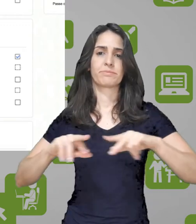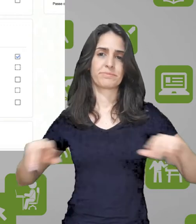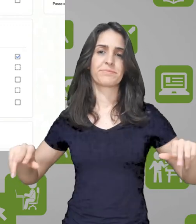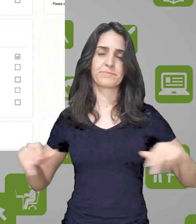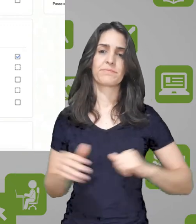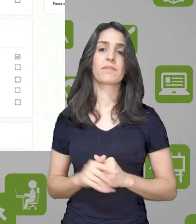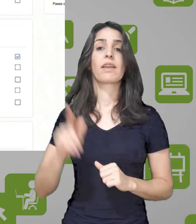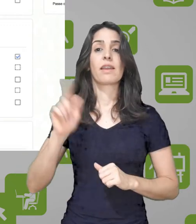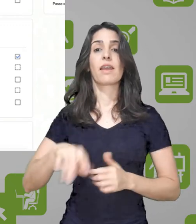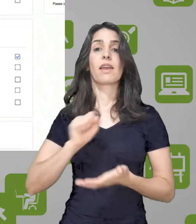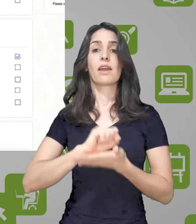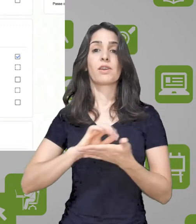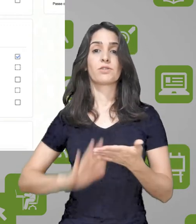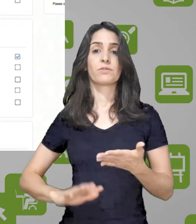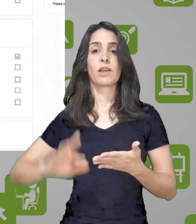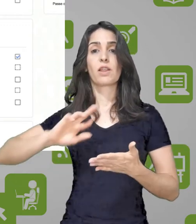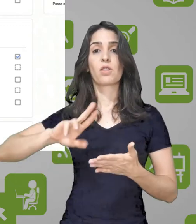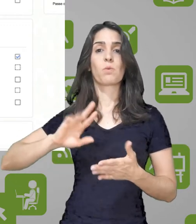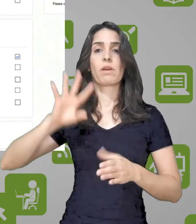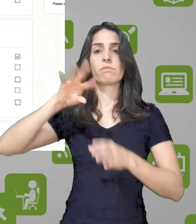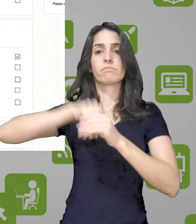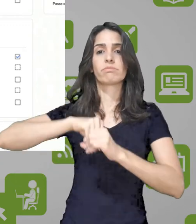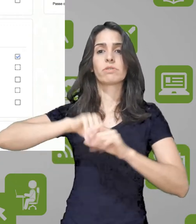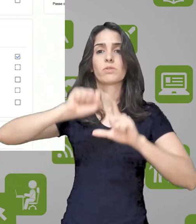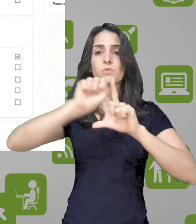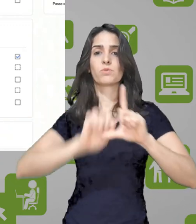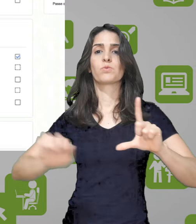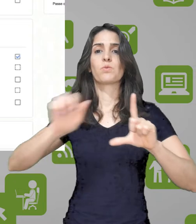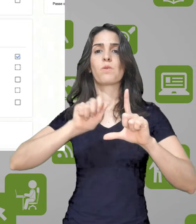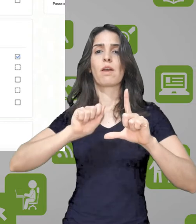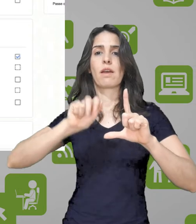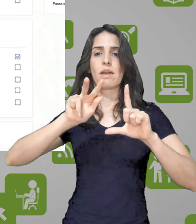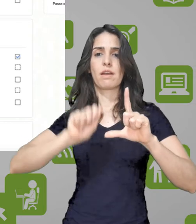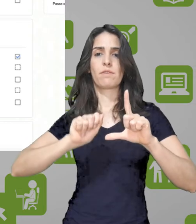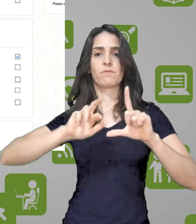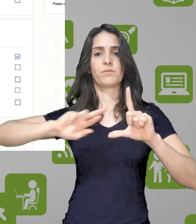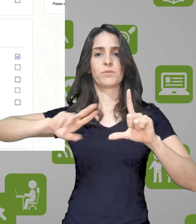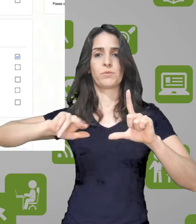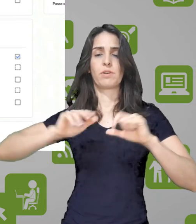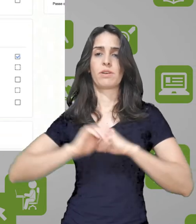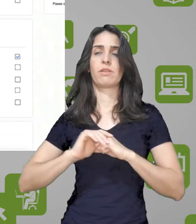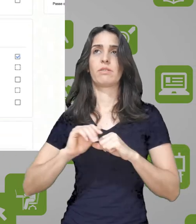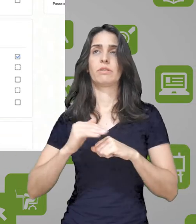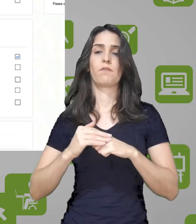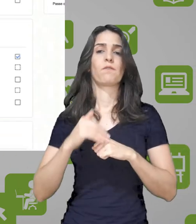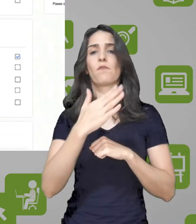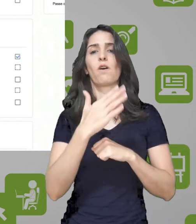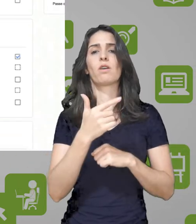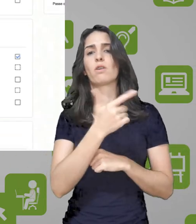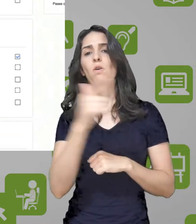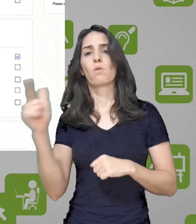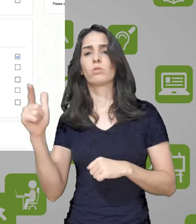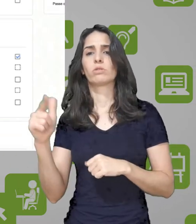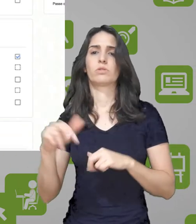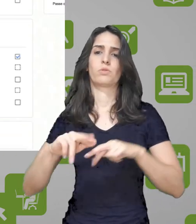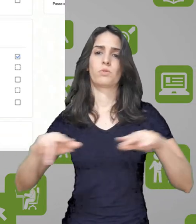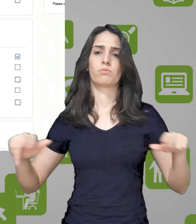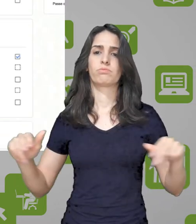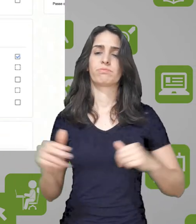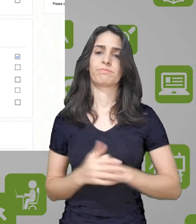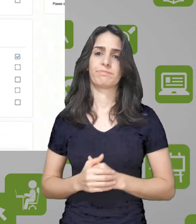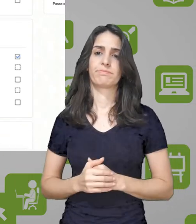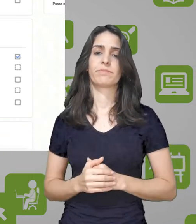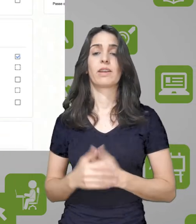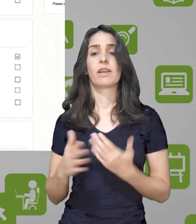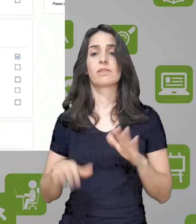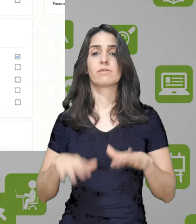conferência Enfim uma atividade que não tenha sido realizada aqui no ambiente virtual ou tenha sido realizada por